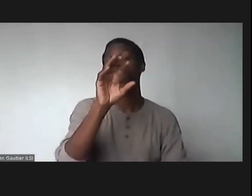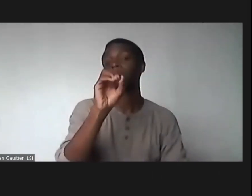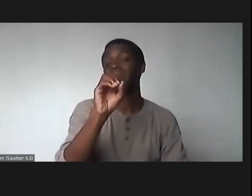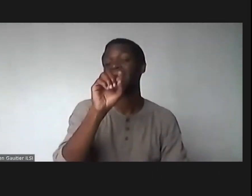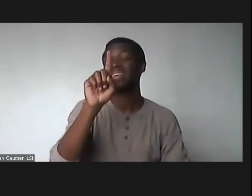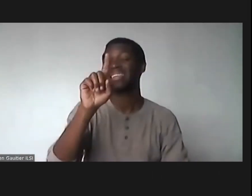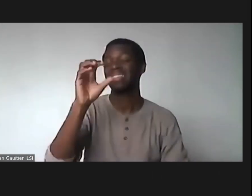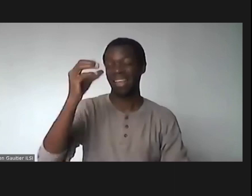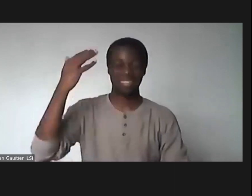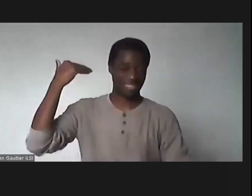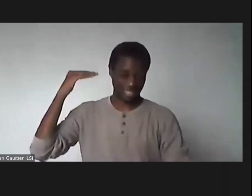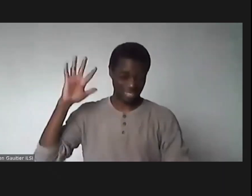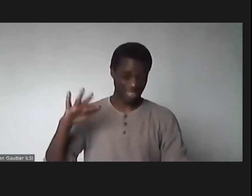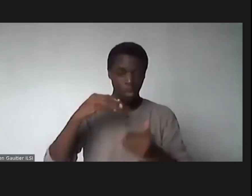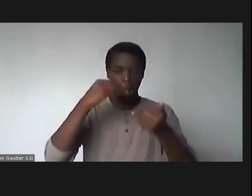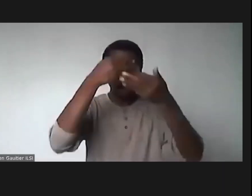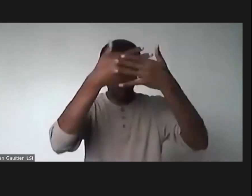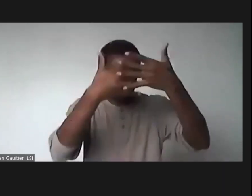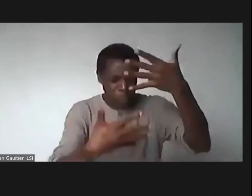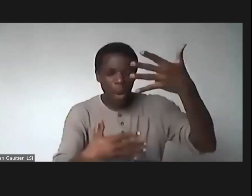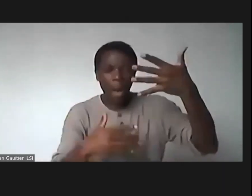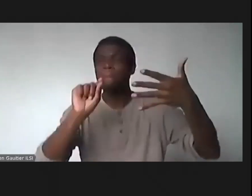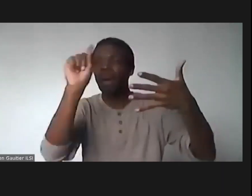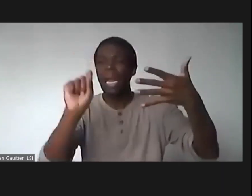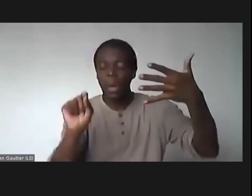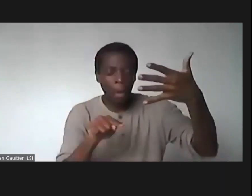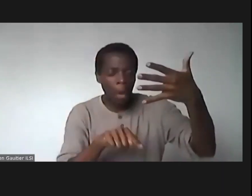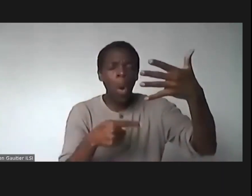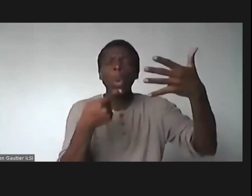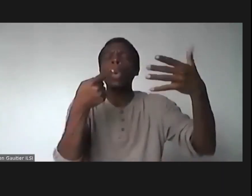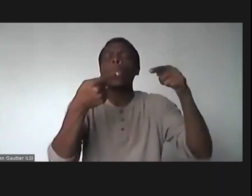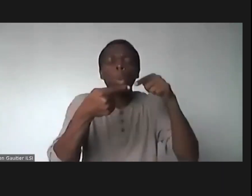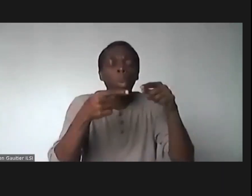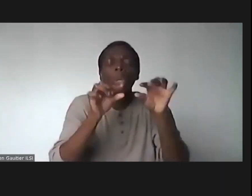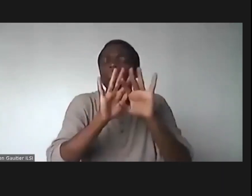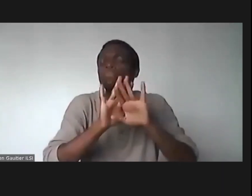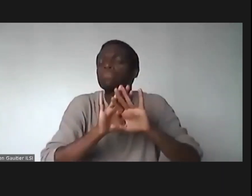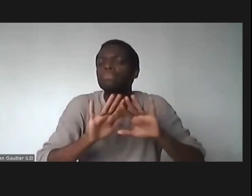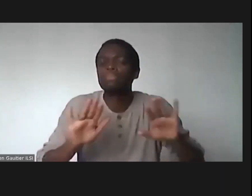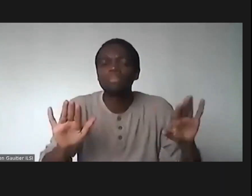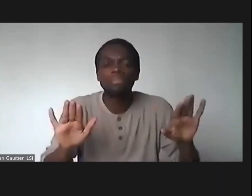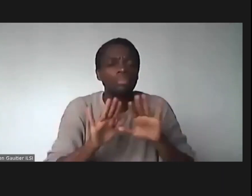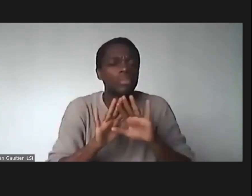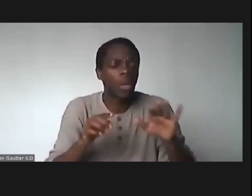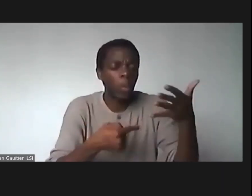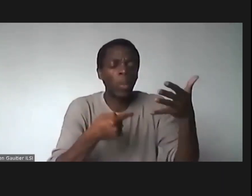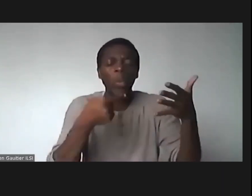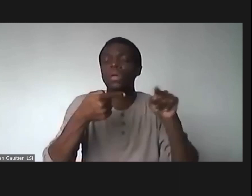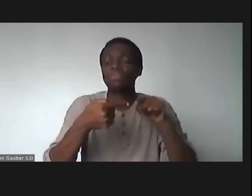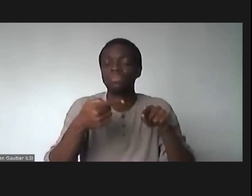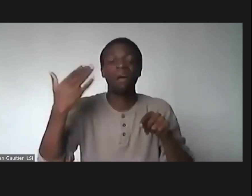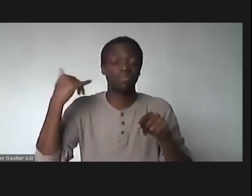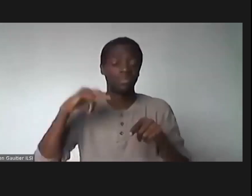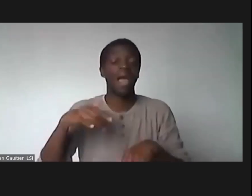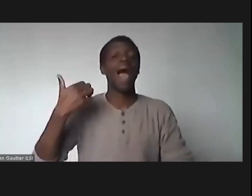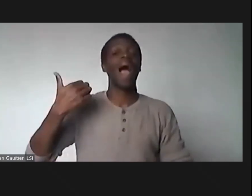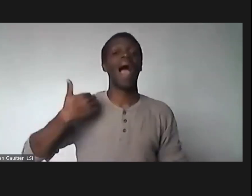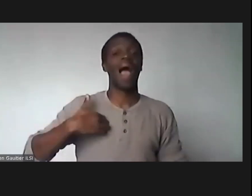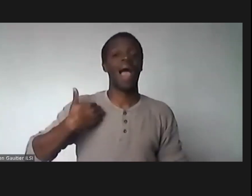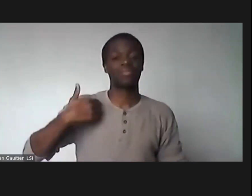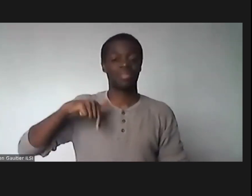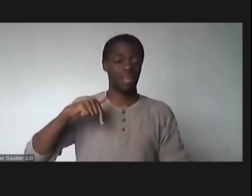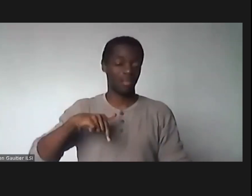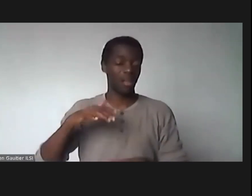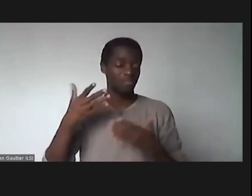que se tomó. Y sin tener acceso la comunidad, ni la, digamos, la comunidad de las personas